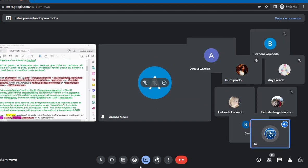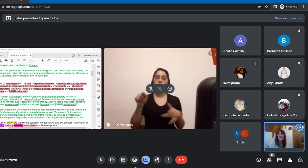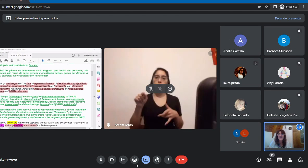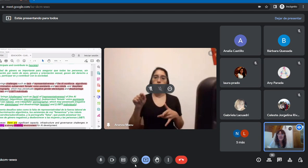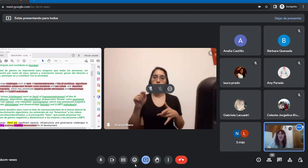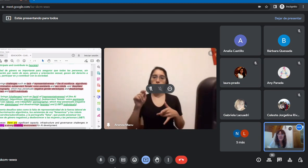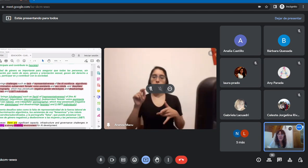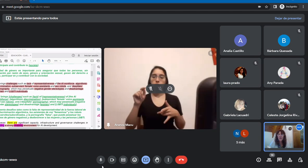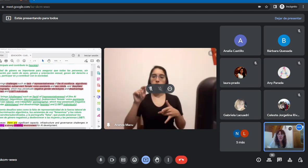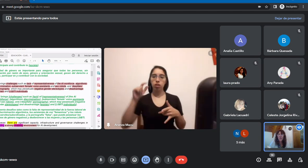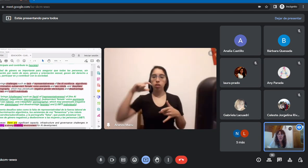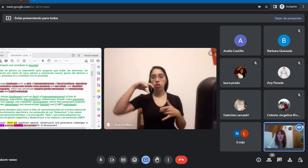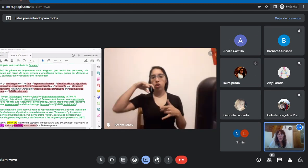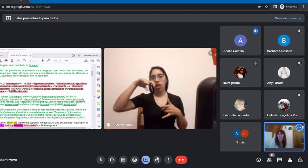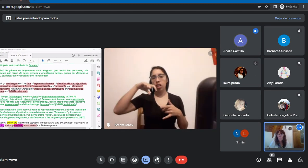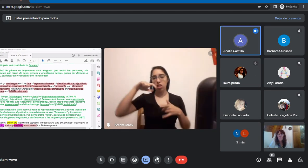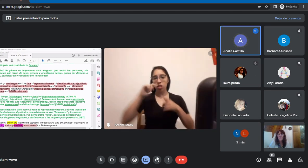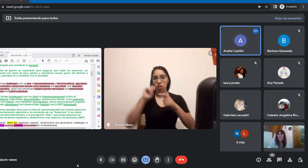ente,